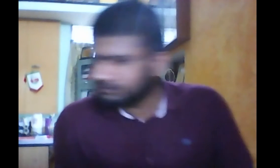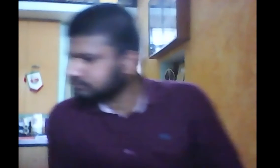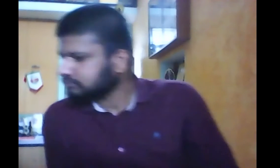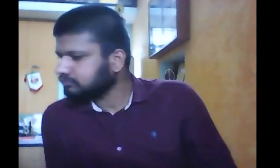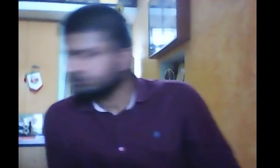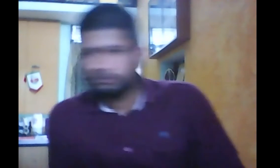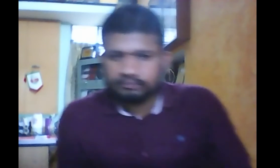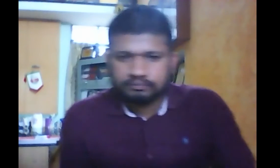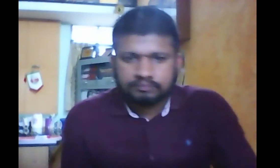स्ट्रॉन्ग.